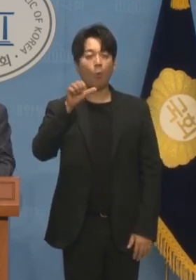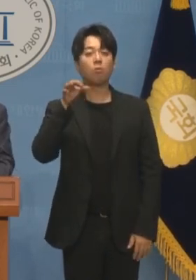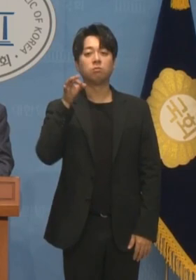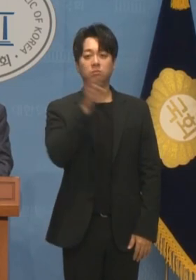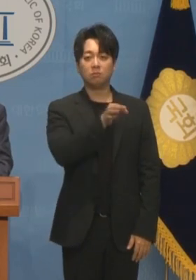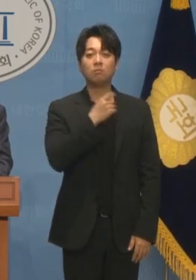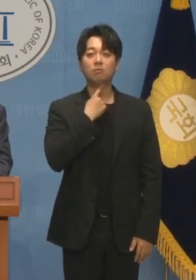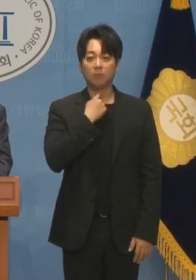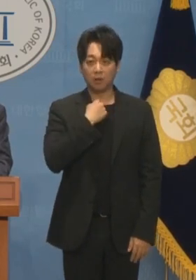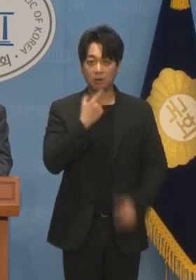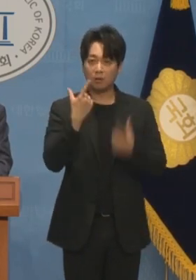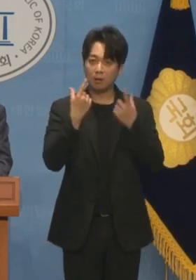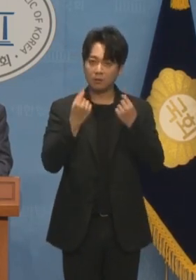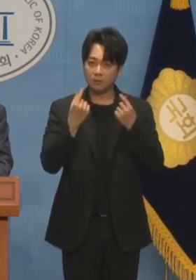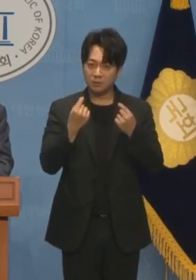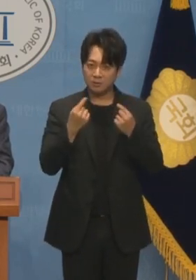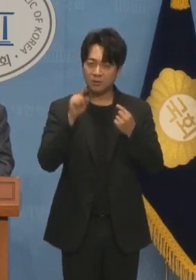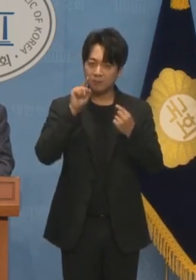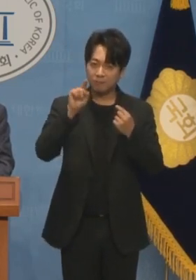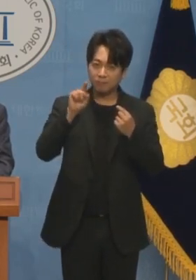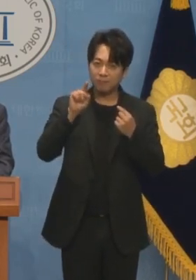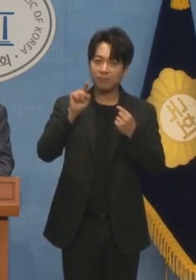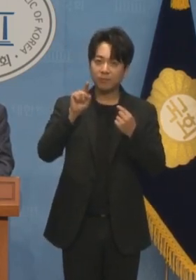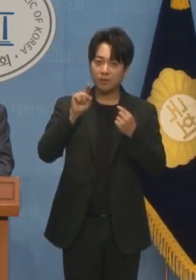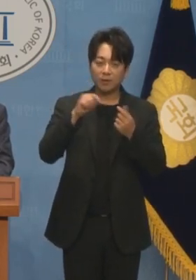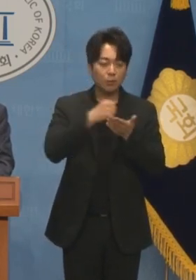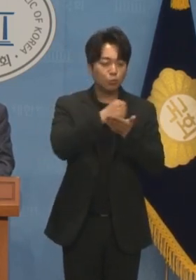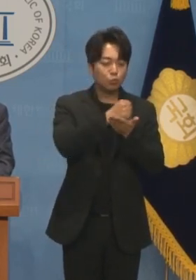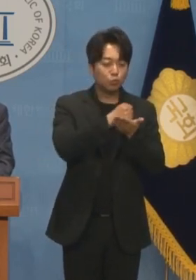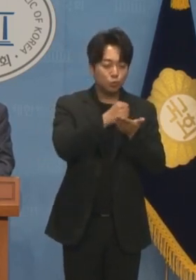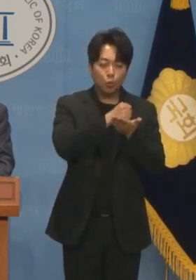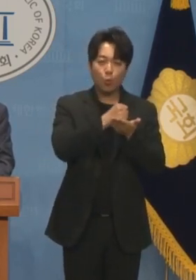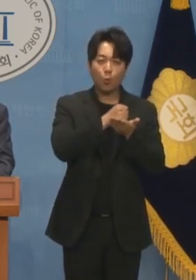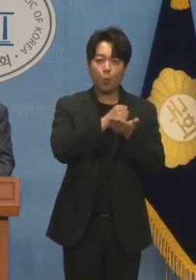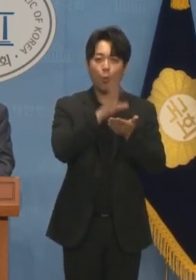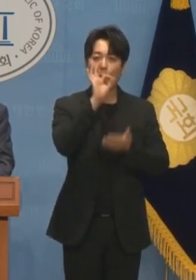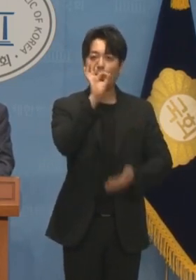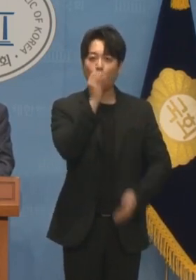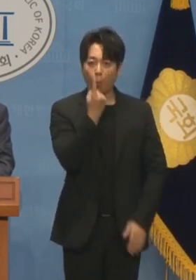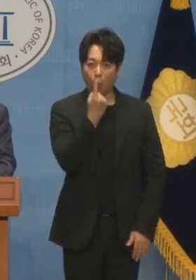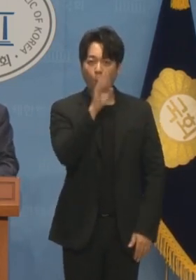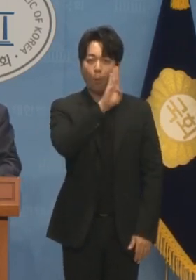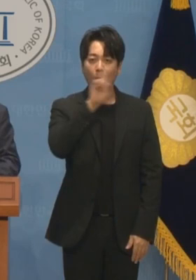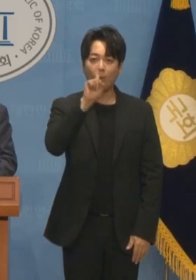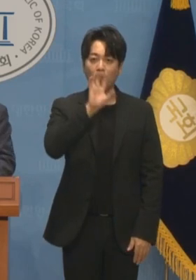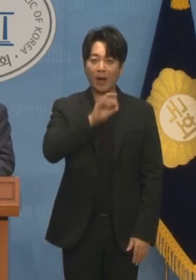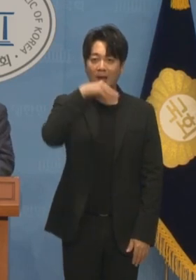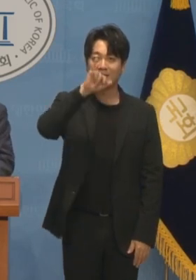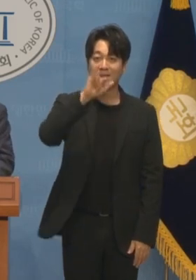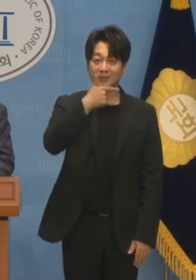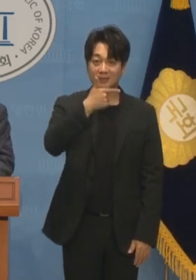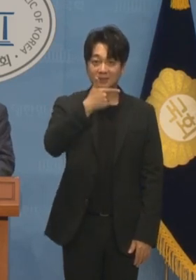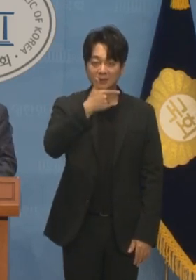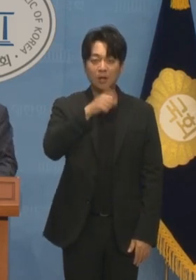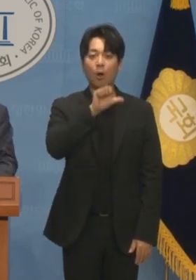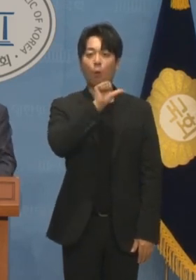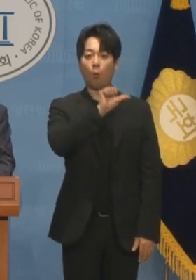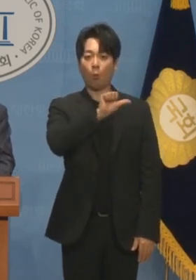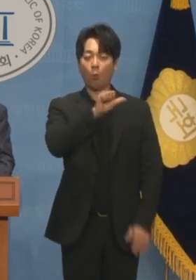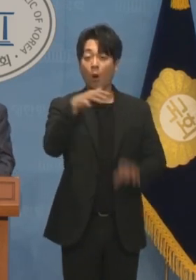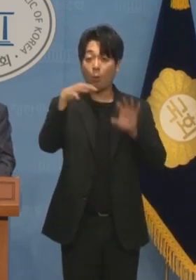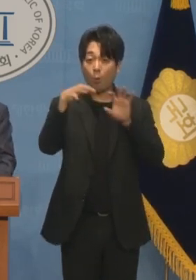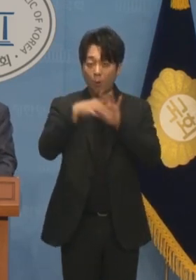김 여사가 오방신에 매우 심취한 것으로 국민들과 언론은 인식하고 있습니다.